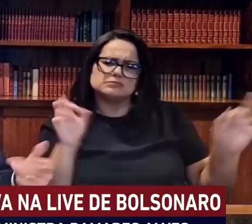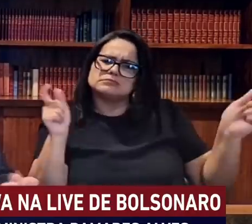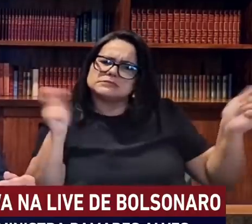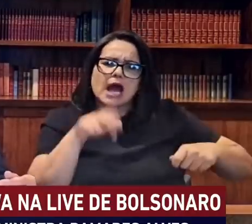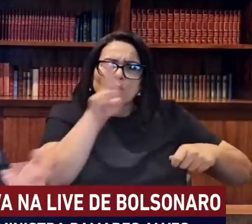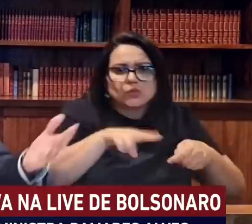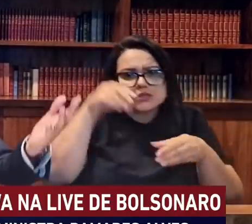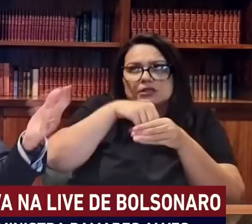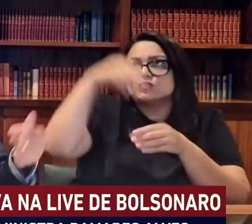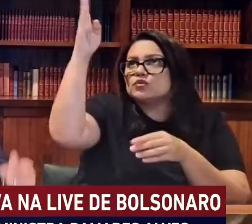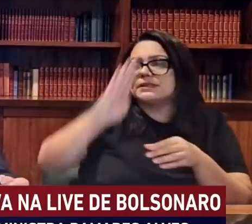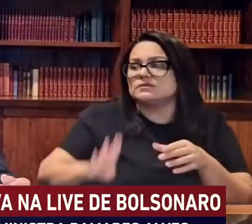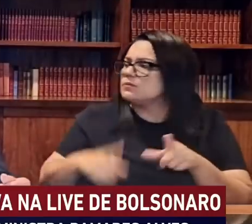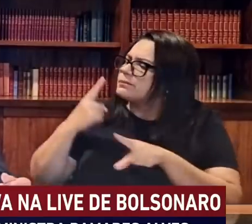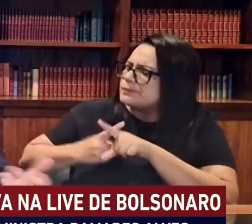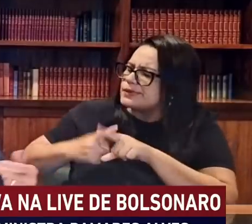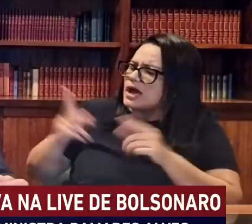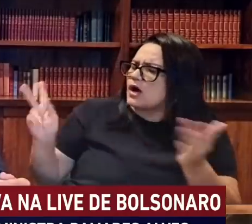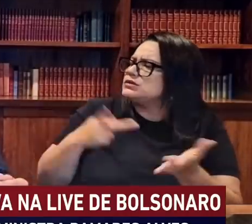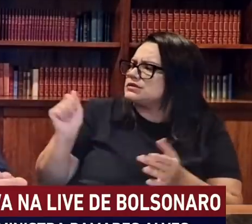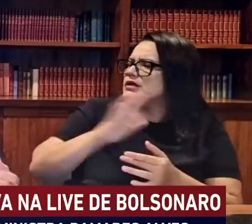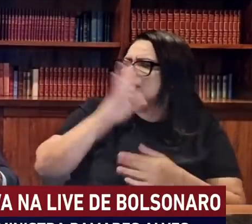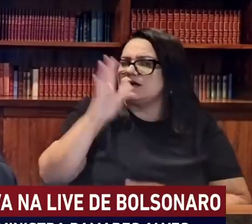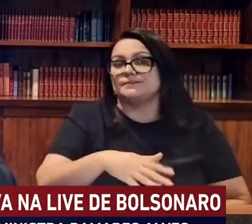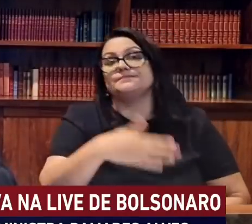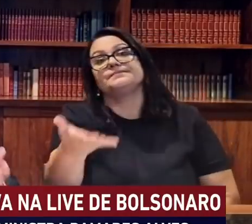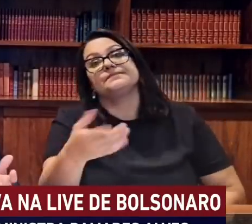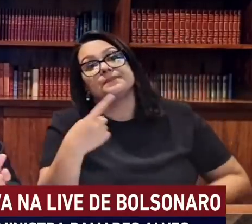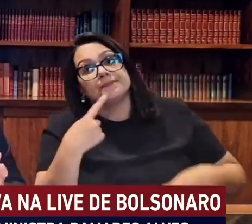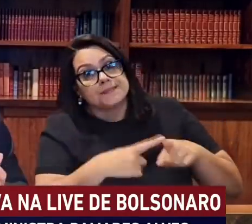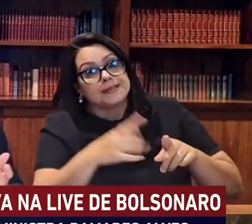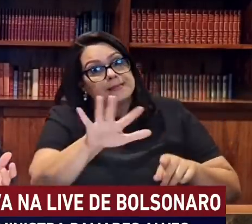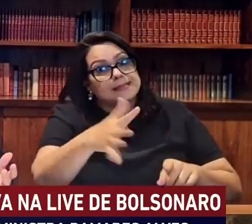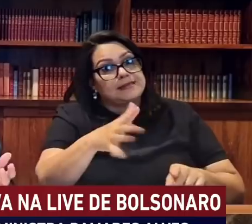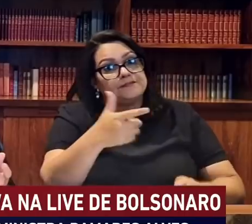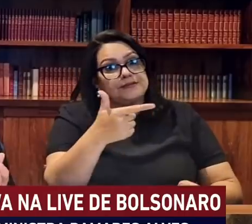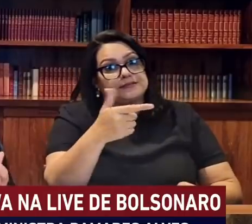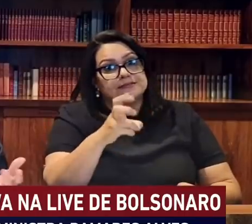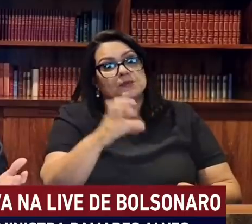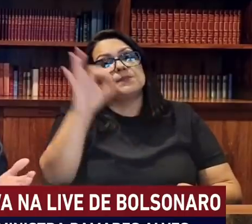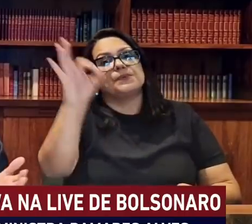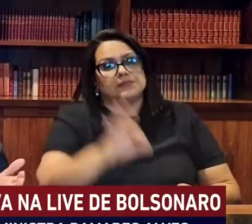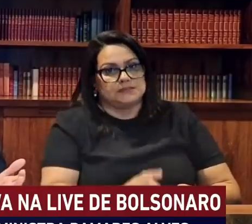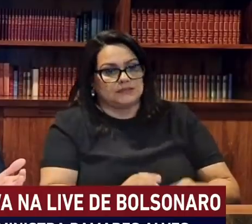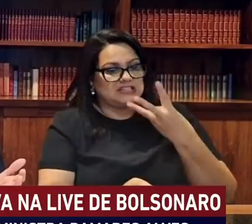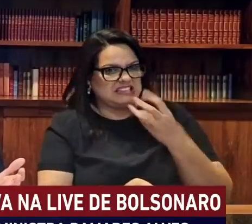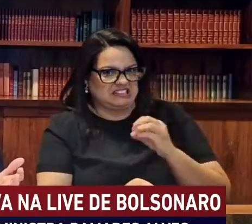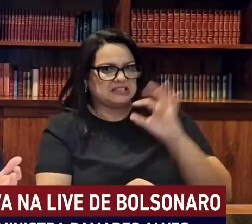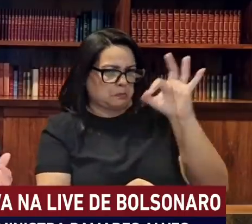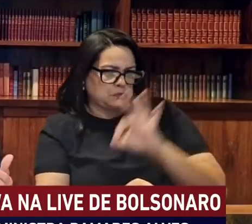da sobra. Ah, por que então está caro? Porque aproximadamente 25%, quase